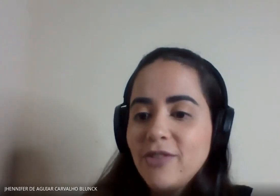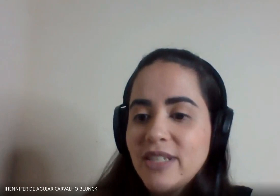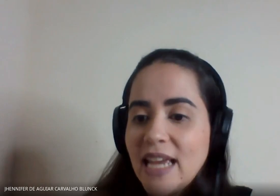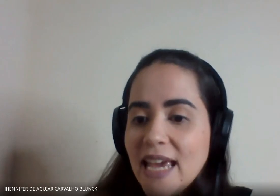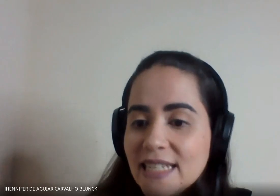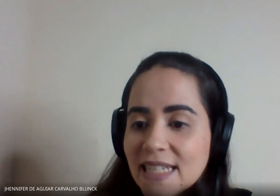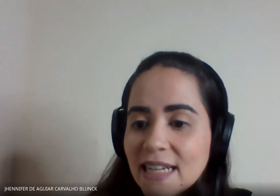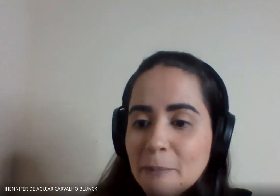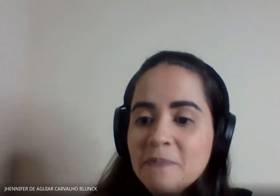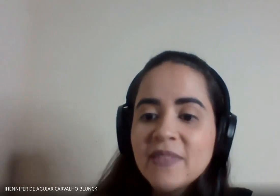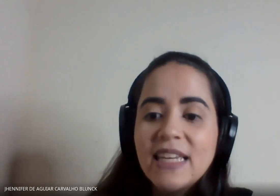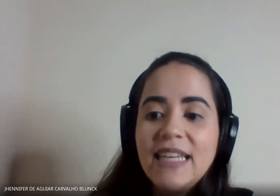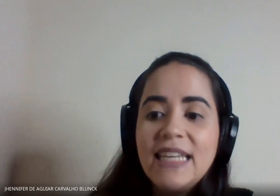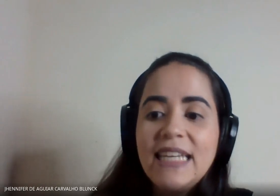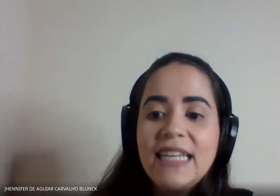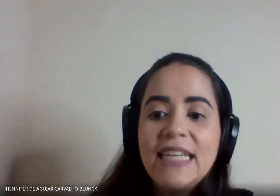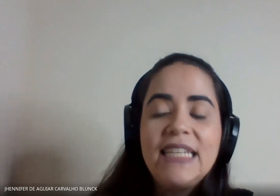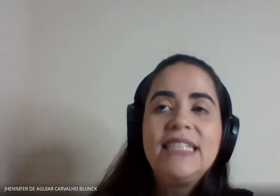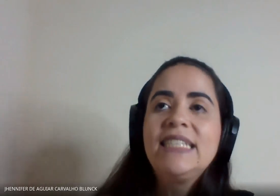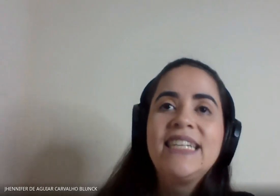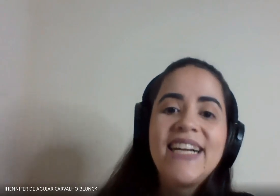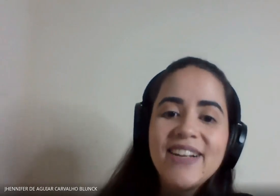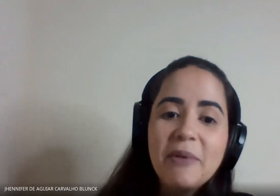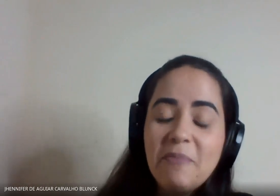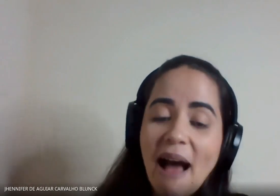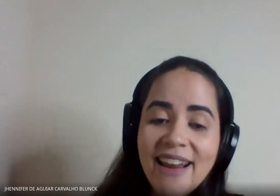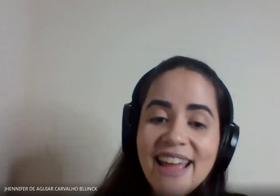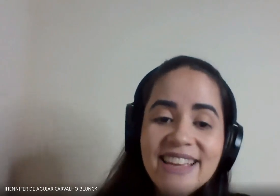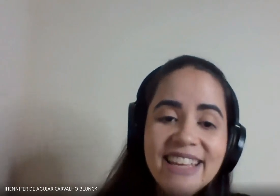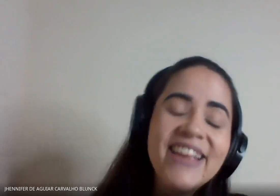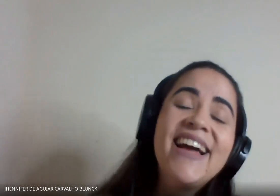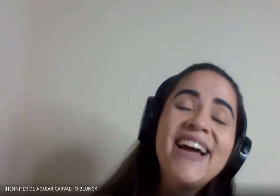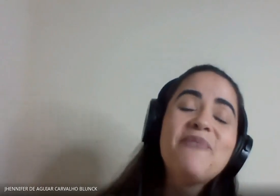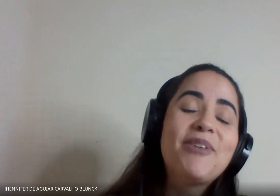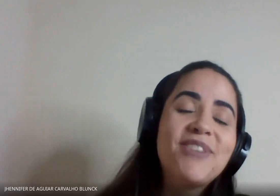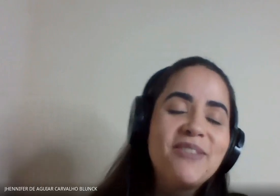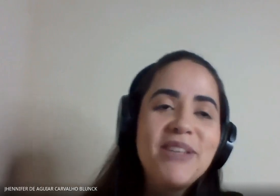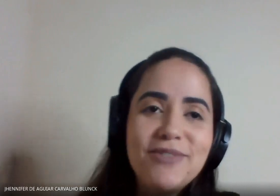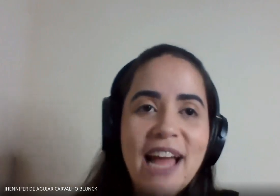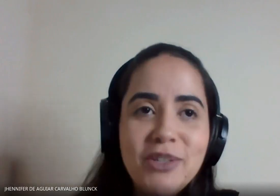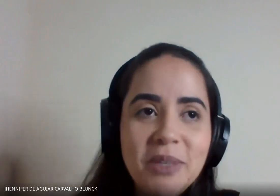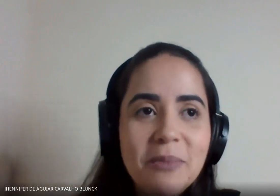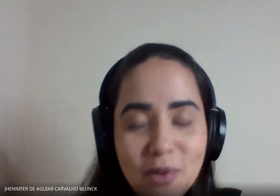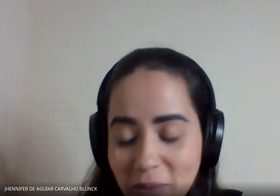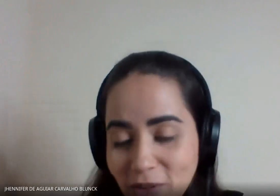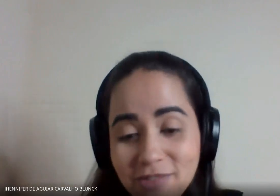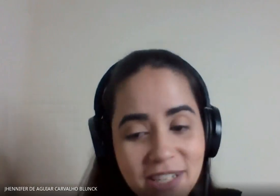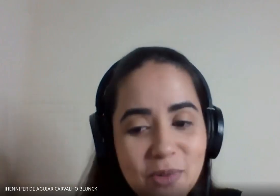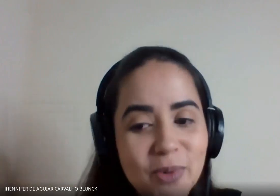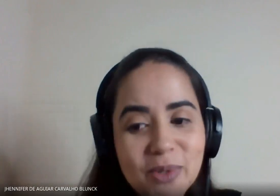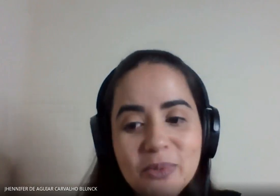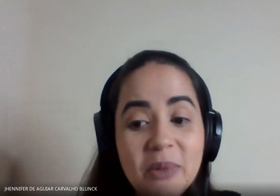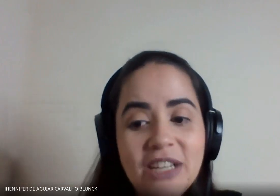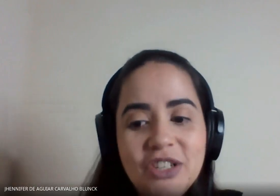para vocês e parei para fazer uma atividade minha, porque eu também estou